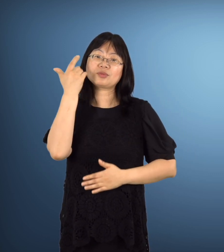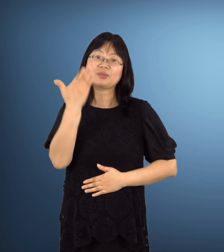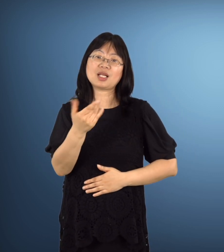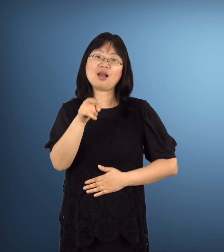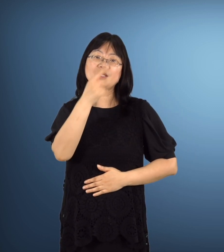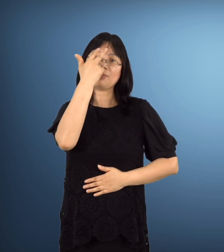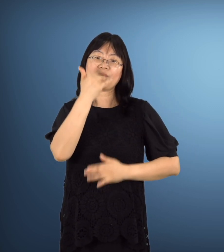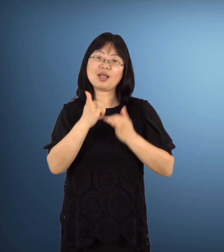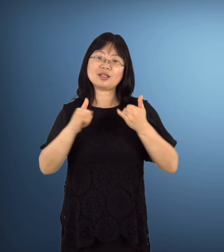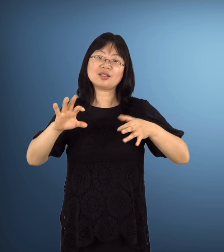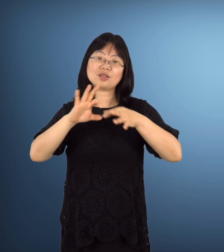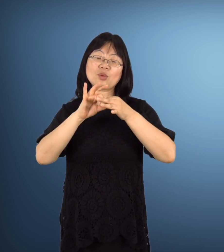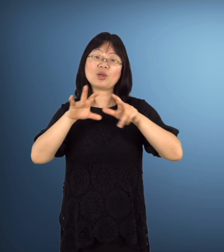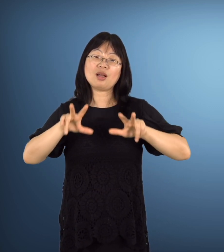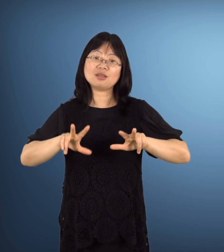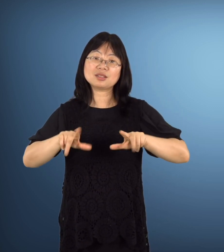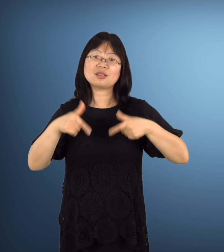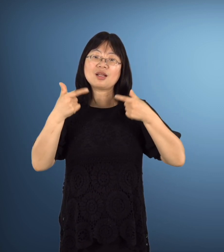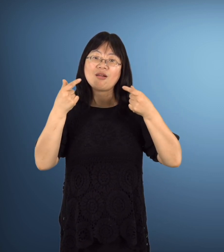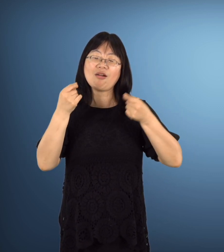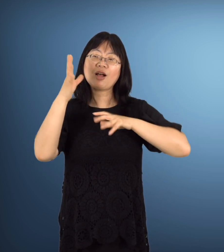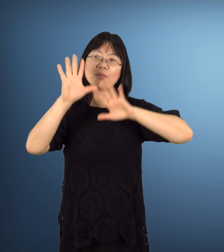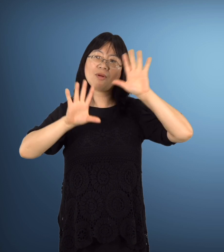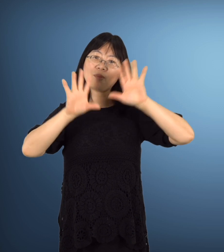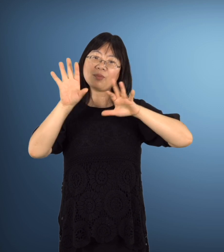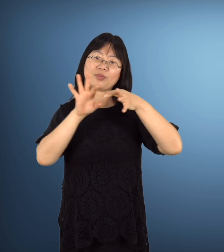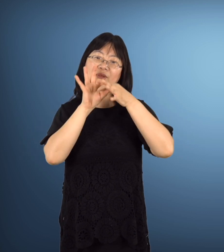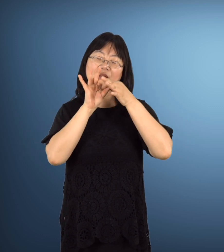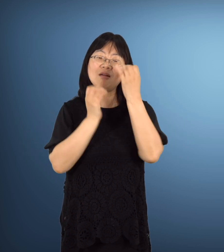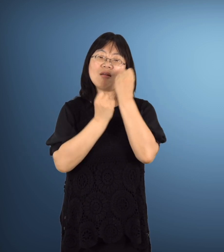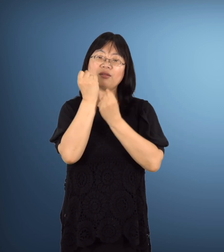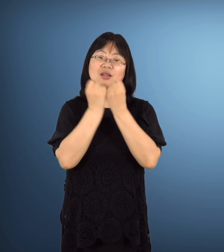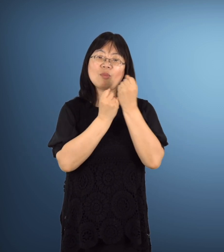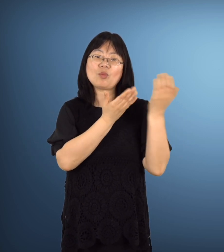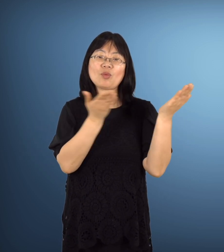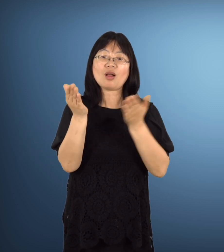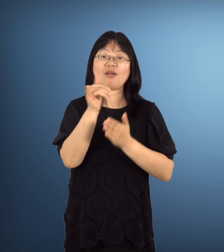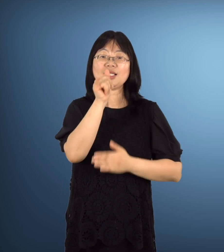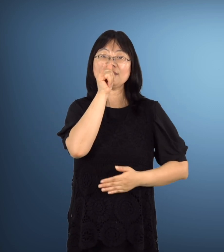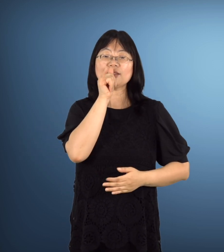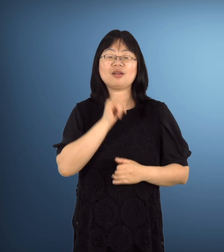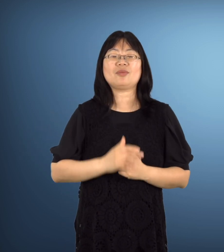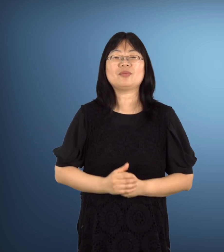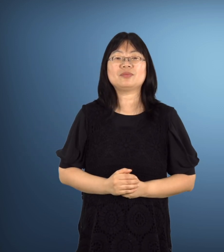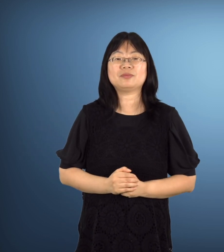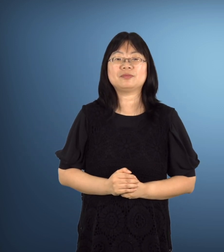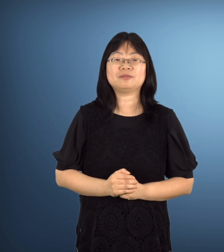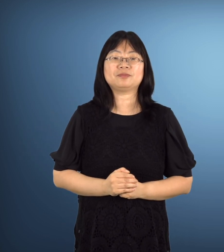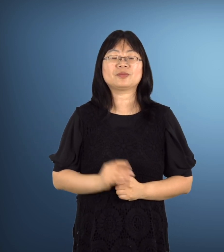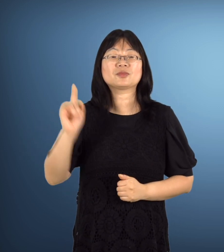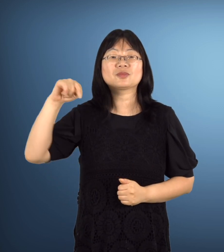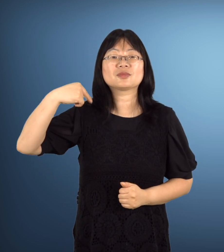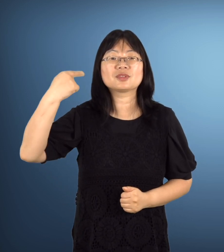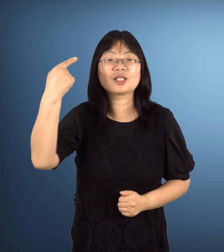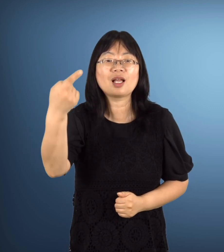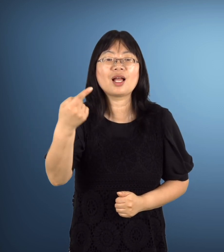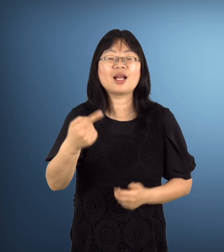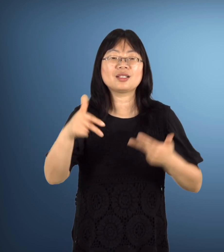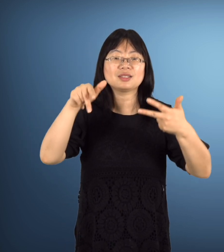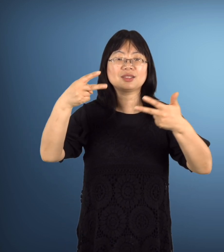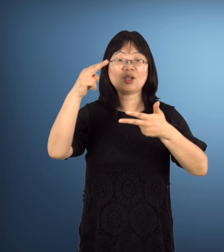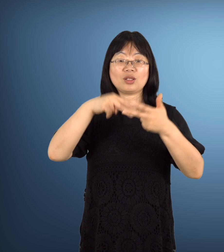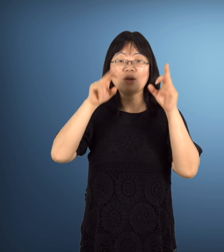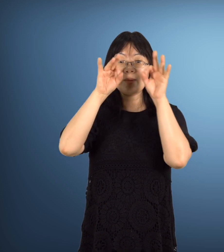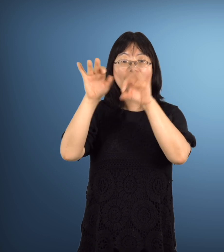이 맹인을 통해 지금 이런 퍼포먼스로 설명을 하시고 계시는 겁니다. 그 다음에 7절을